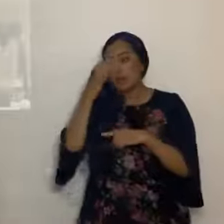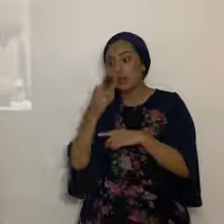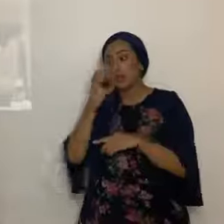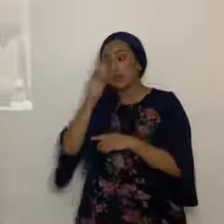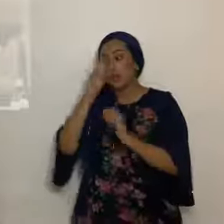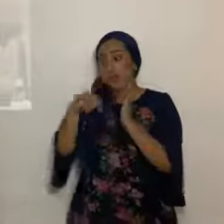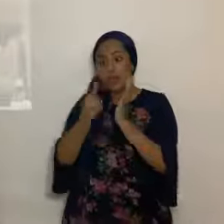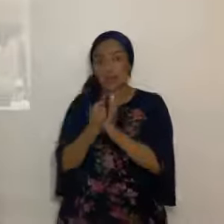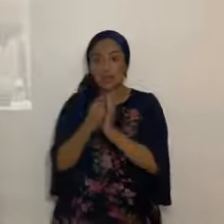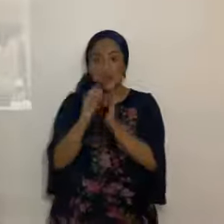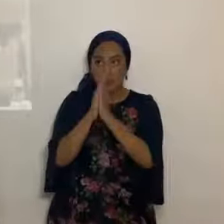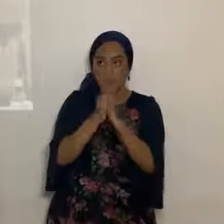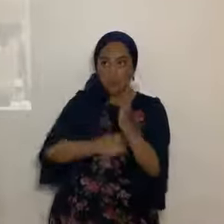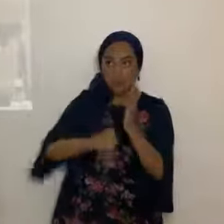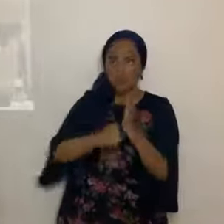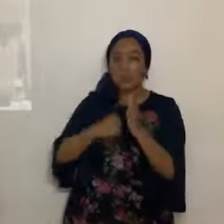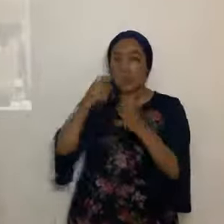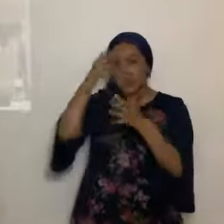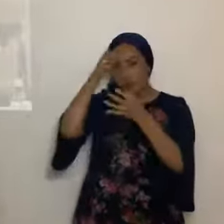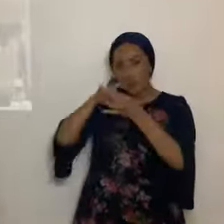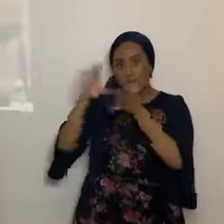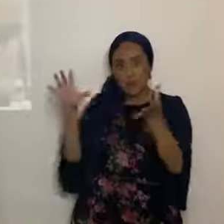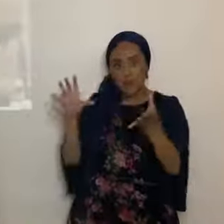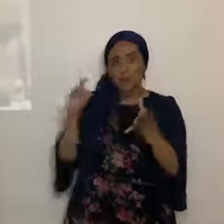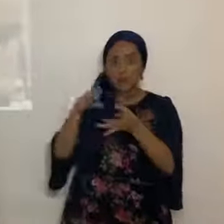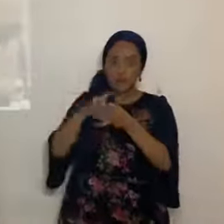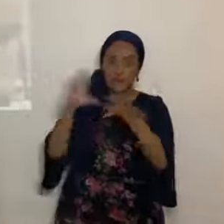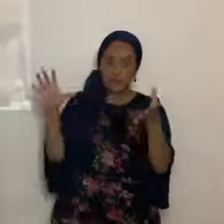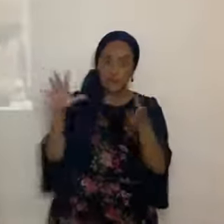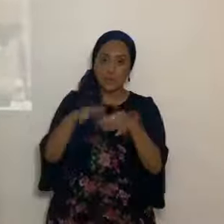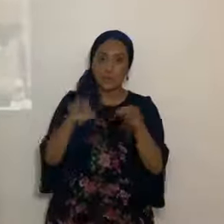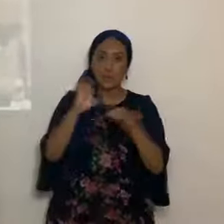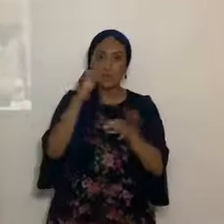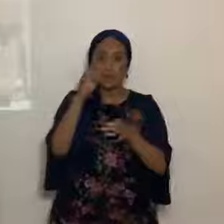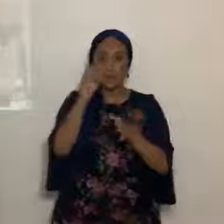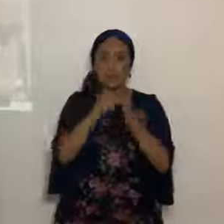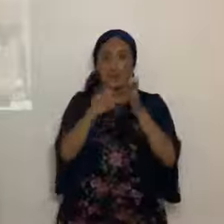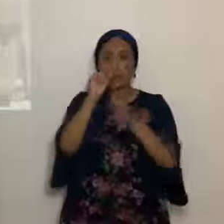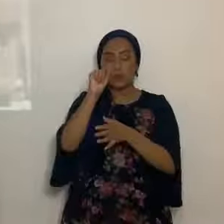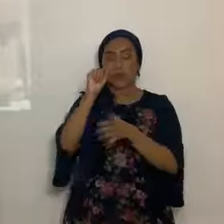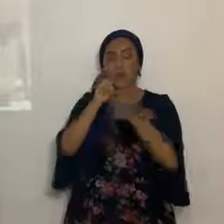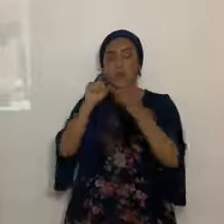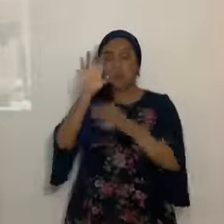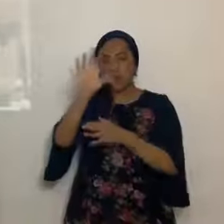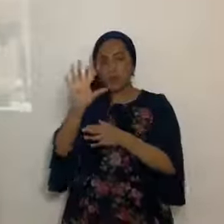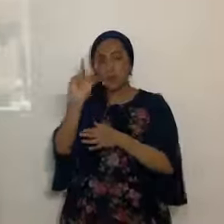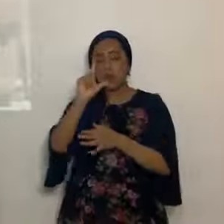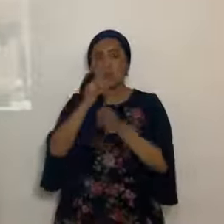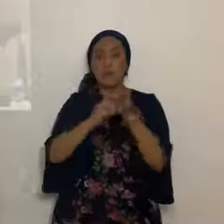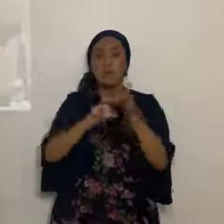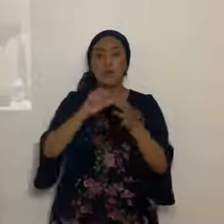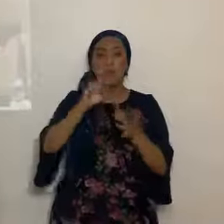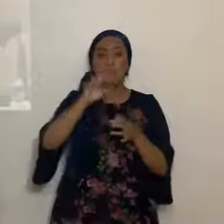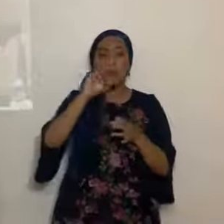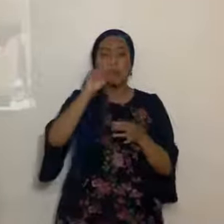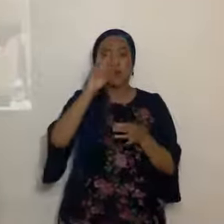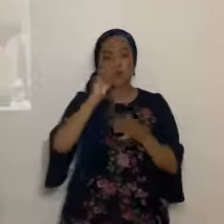horas pidieron perdón y rompieron maldiciones. Y hay que romper maldiciones. Éxodo 25 y Levítico 26, verso